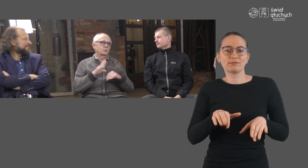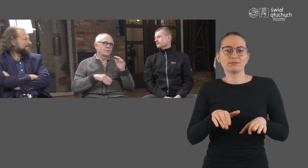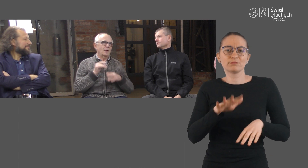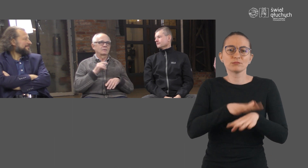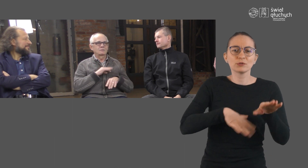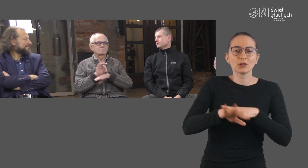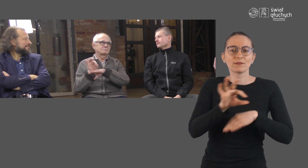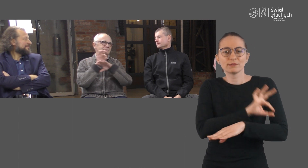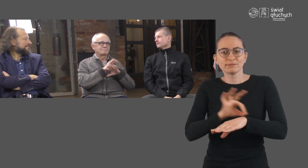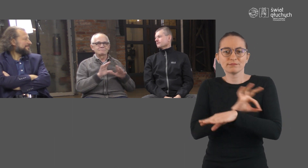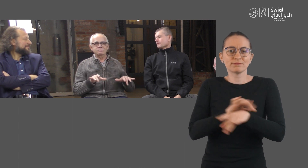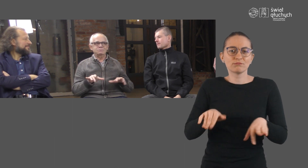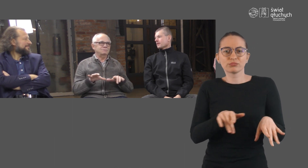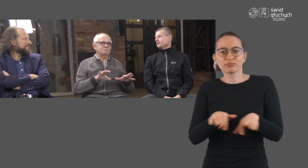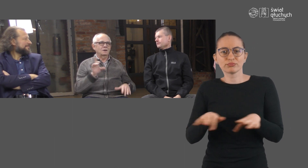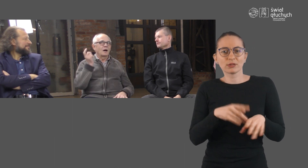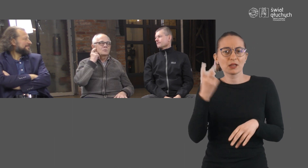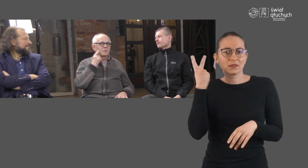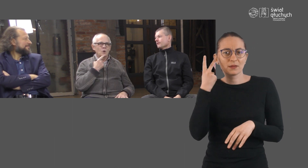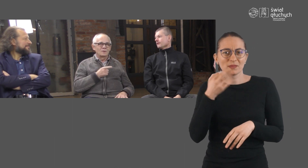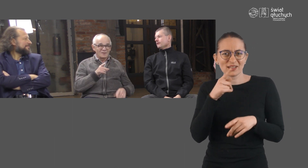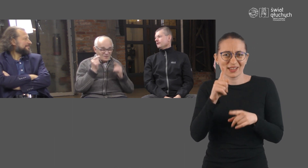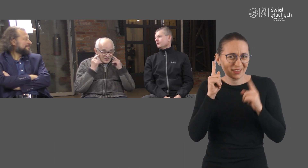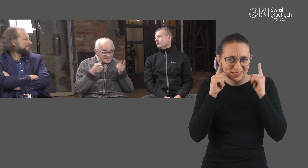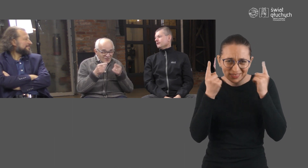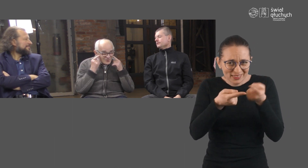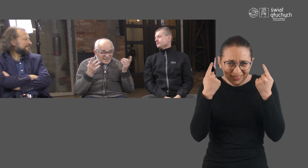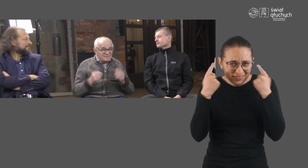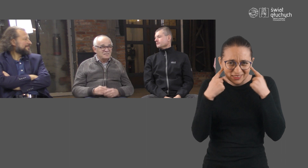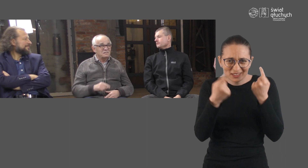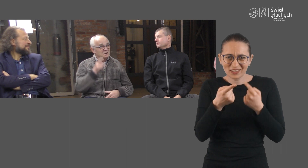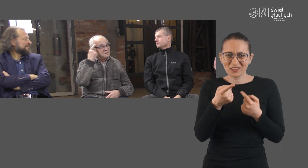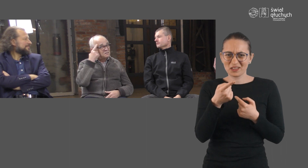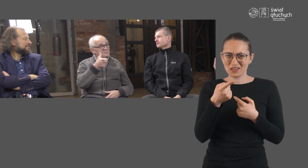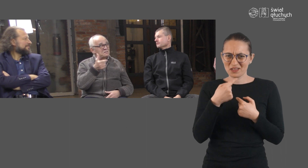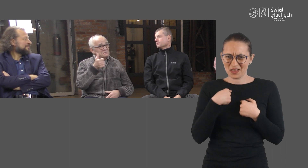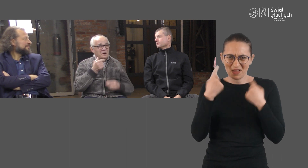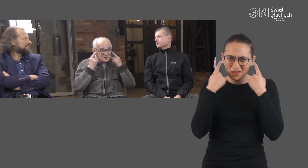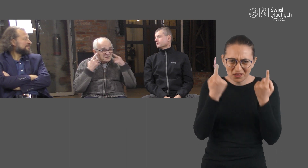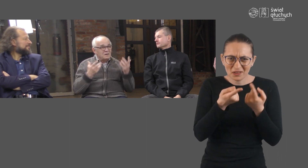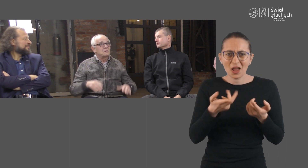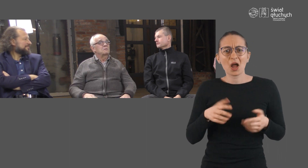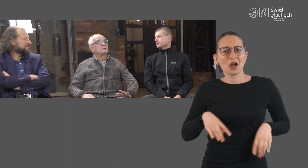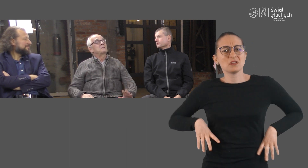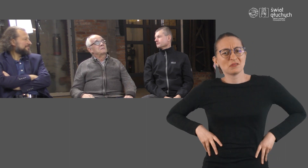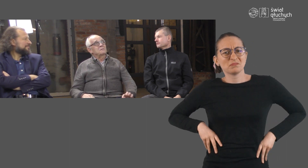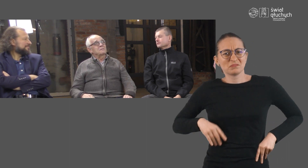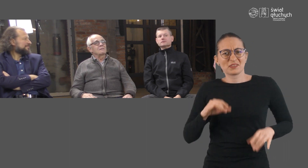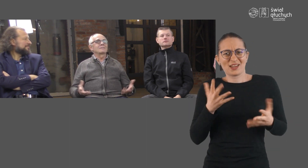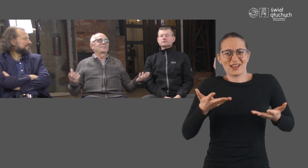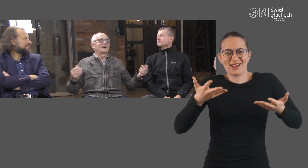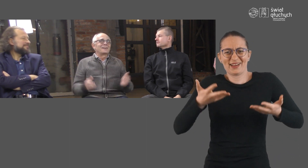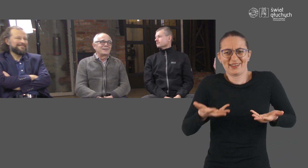Teraz już pracuję w biurze przez 20 lat na komputerze. Słyszący dziwią się, że ja nie słyszę. A, w głowie